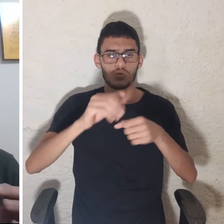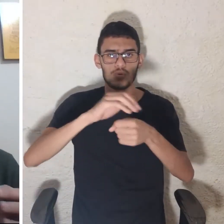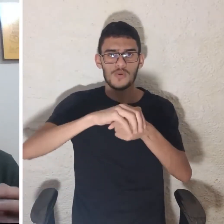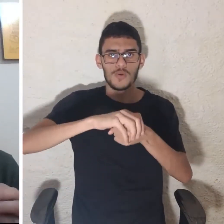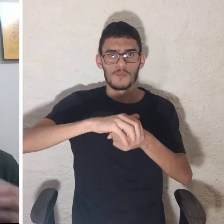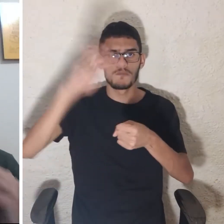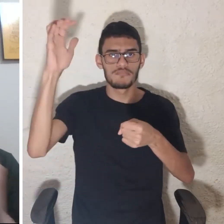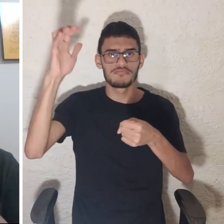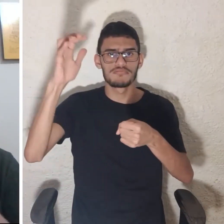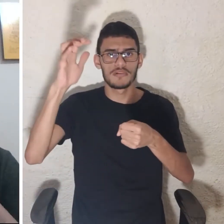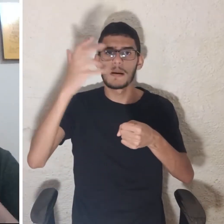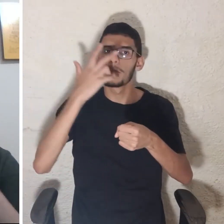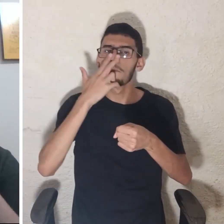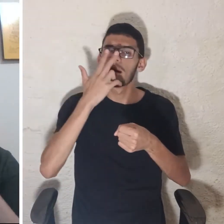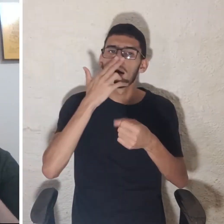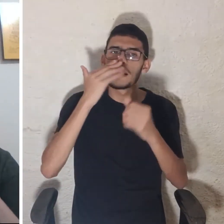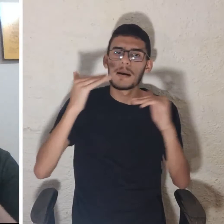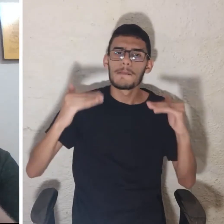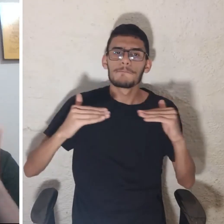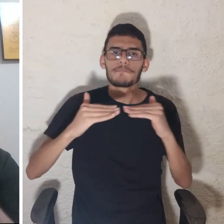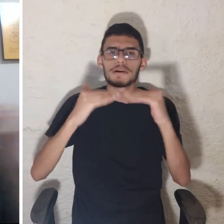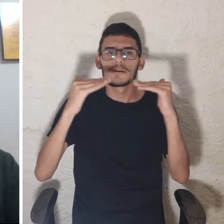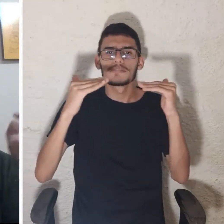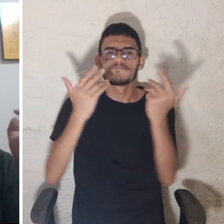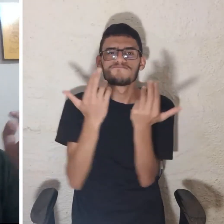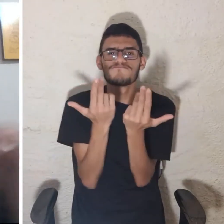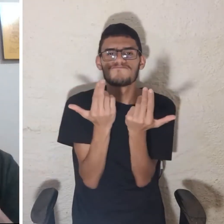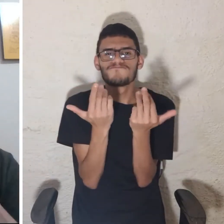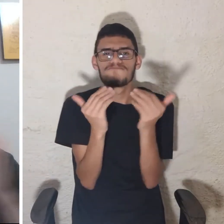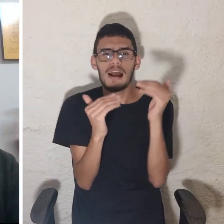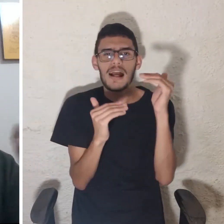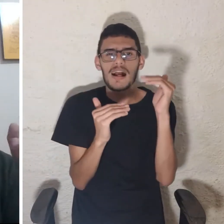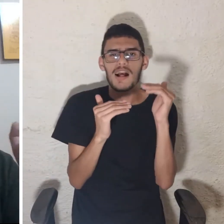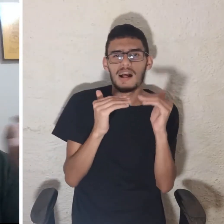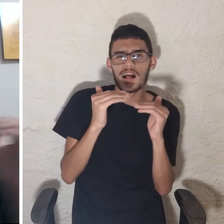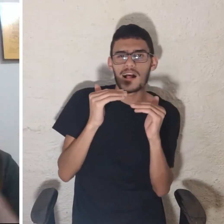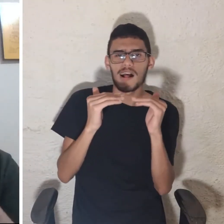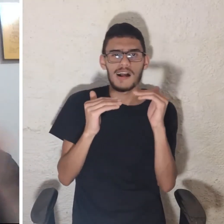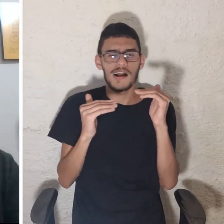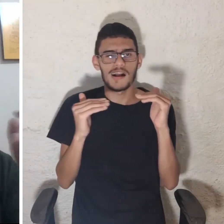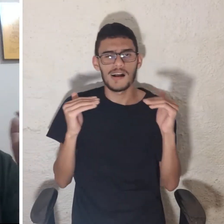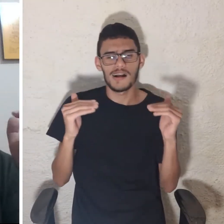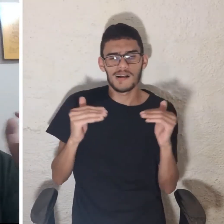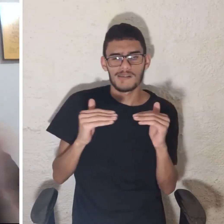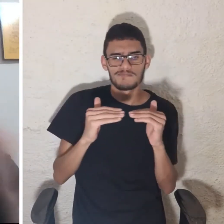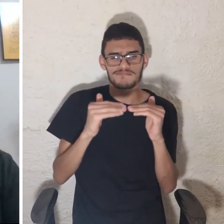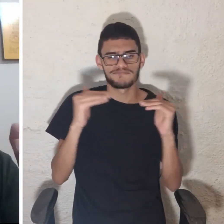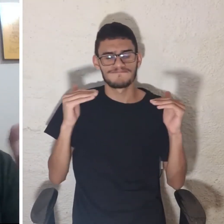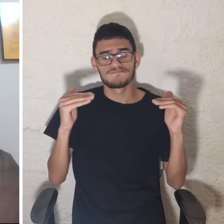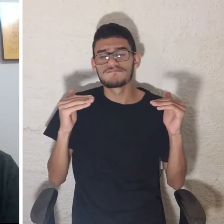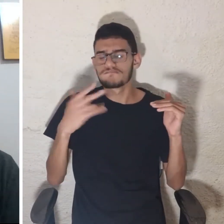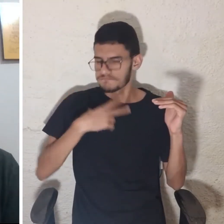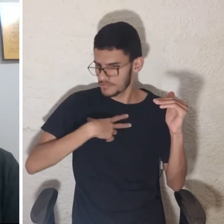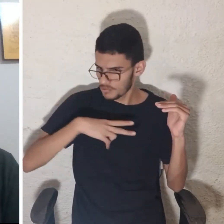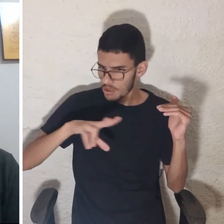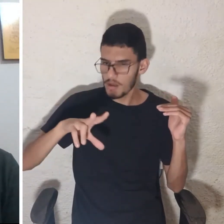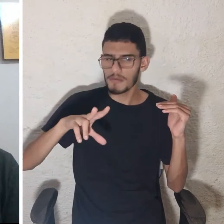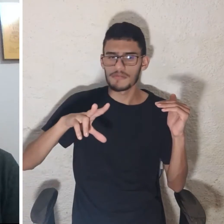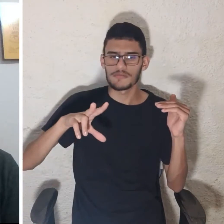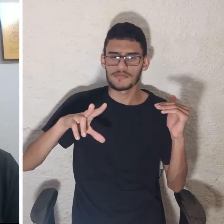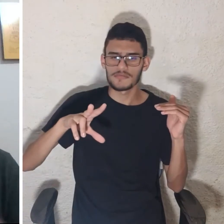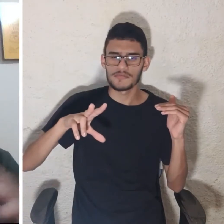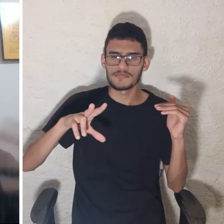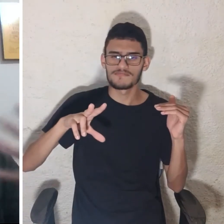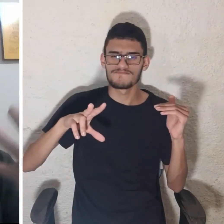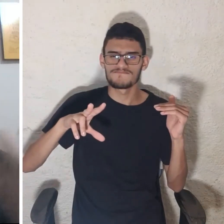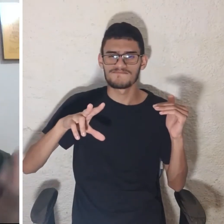de ser colônia, como se ele fosse equiparado, colocado no mesmo patamar, no mesmo status, na mesma posição de